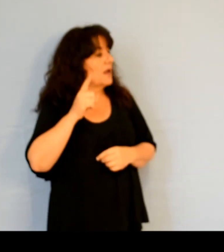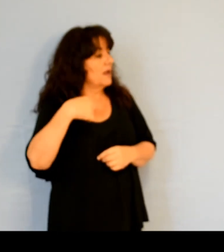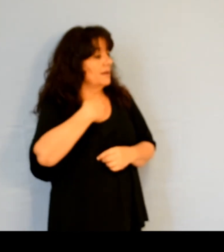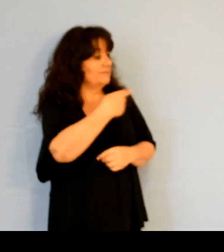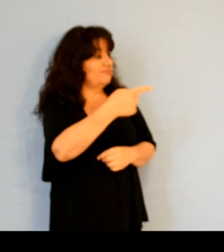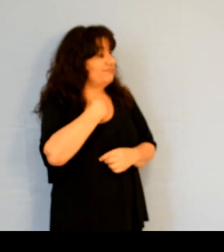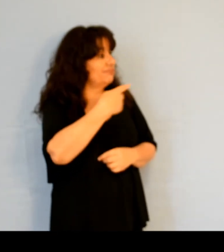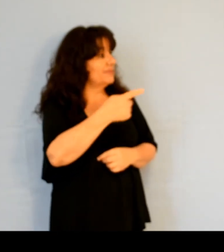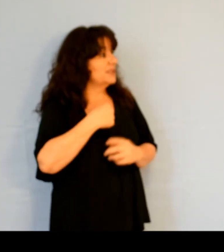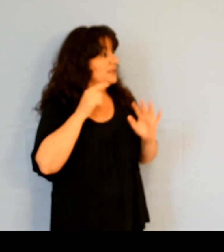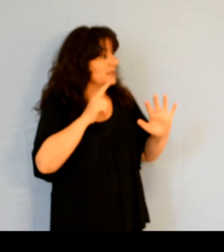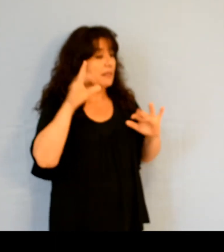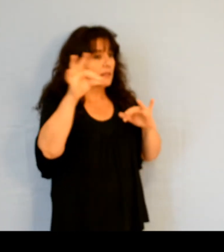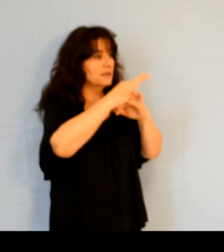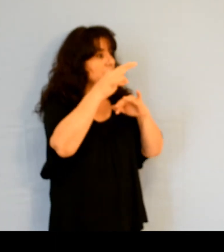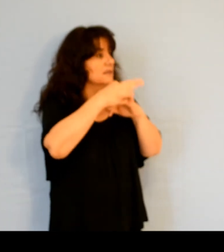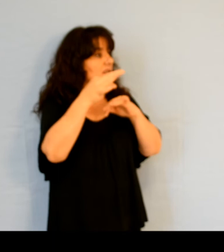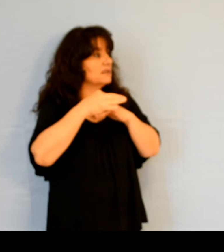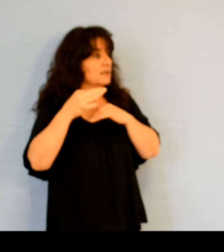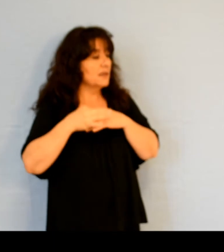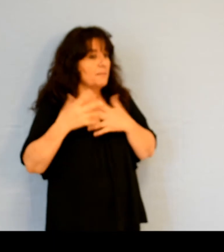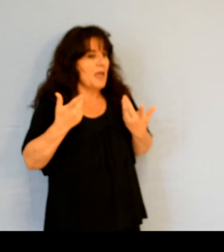7 l'ont eue pour épouse?